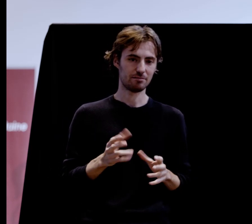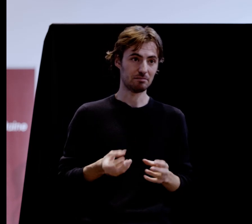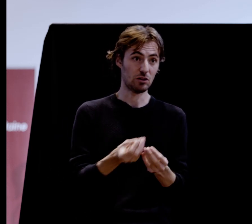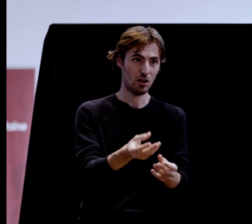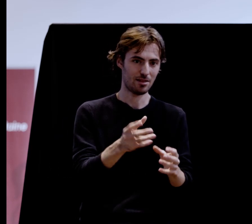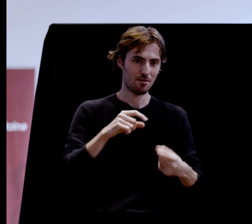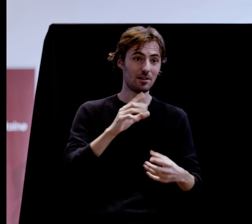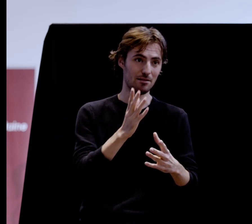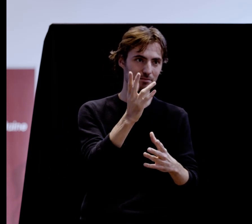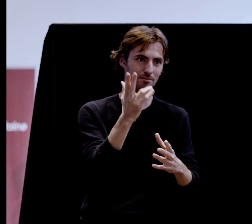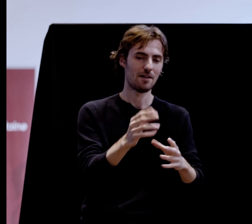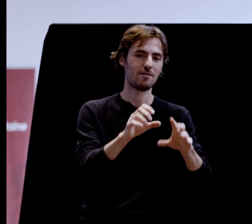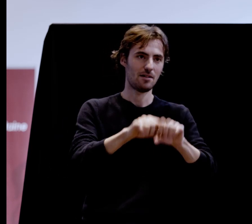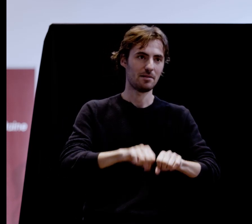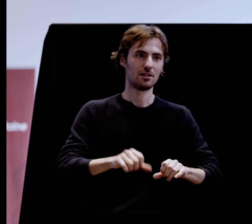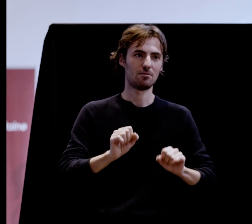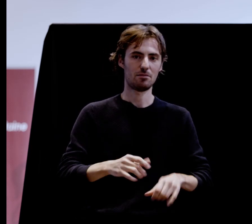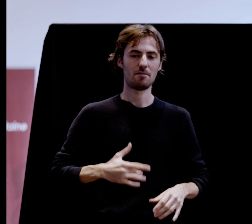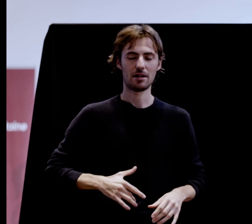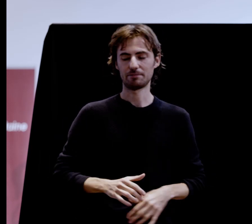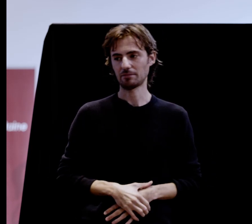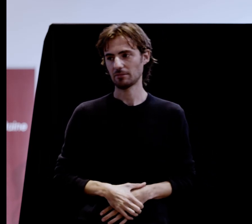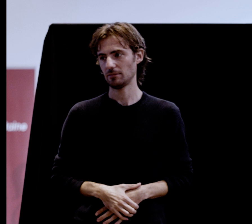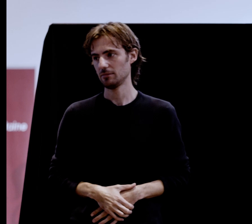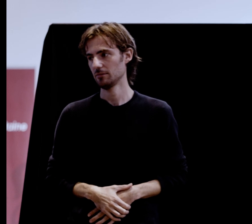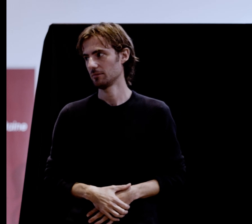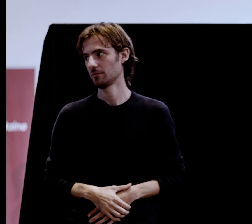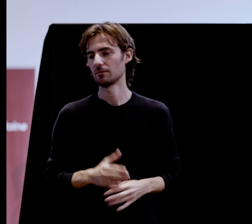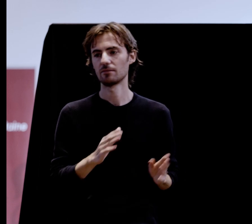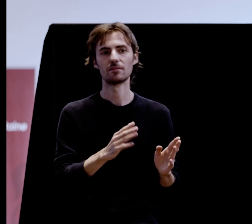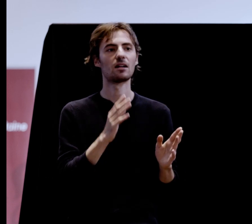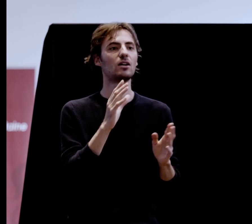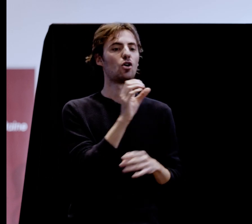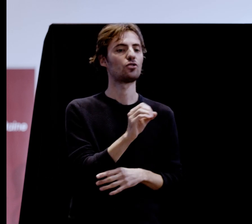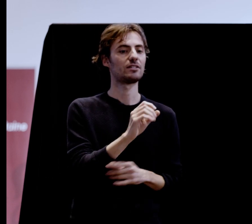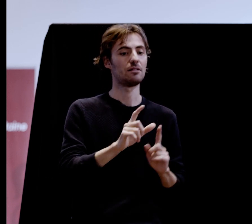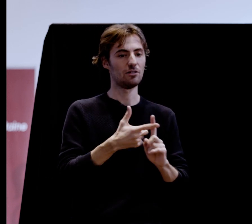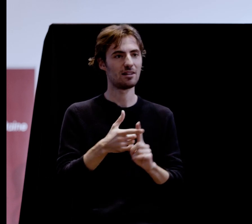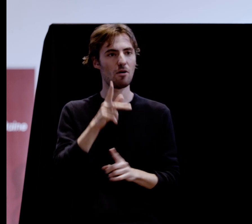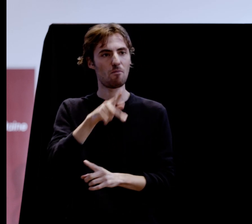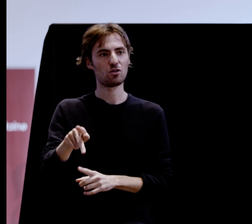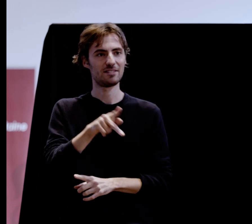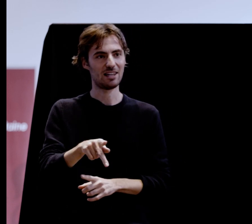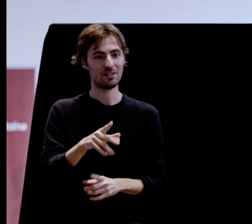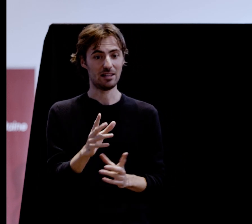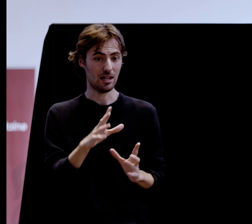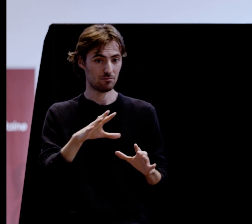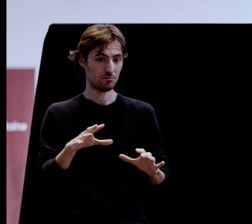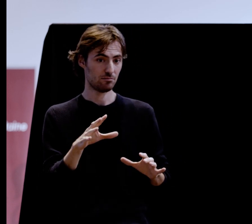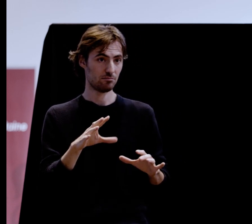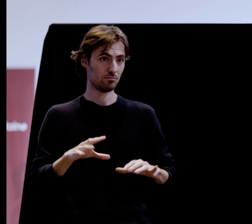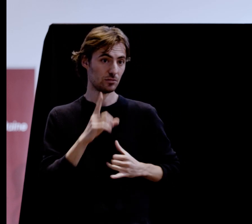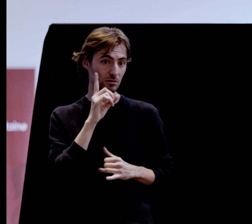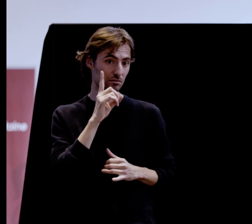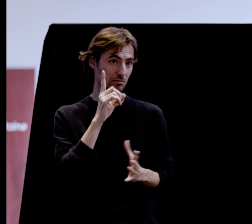avoir les premières règles. Dans un deuxième temps, donc on a amené les œstrogènes, la progestérone. Et donc les jeunes filles vont avoir un traitement au